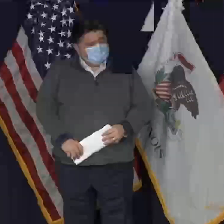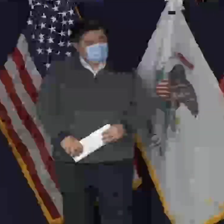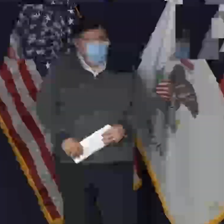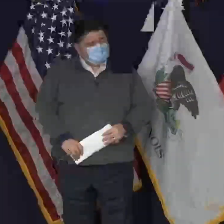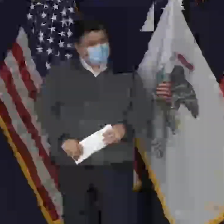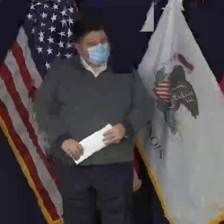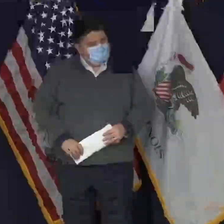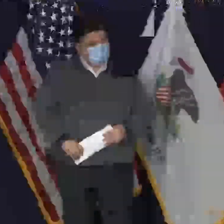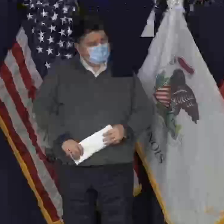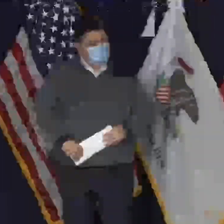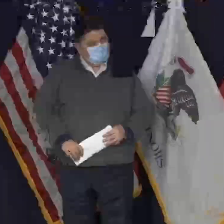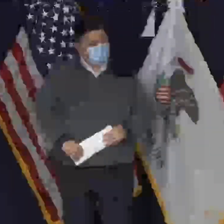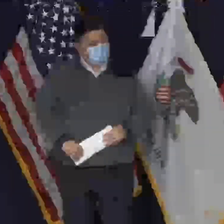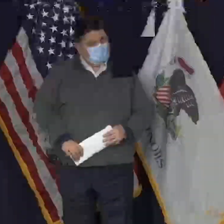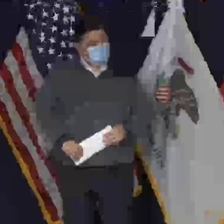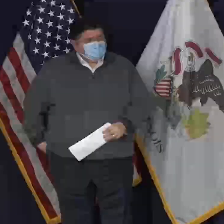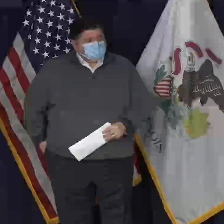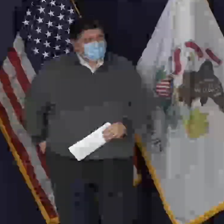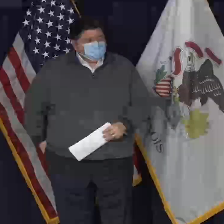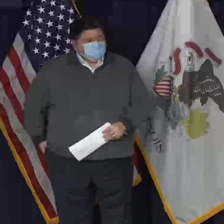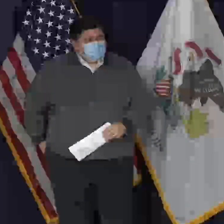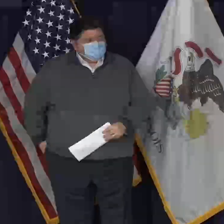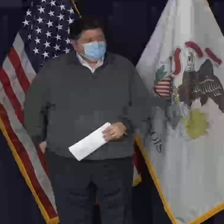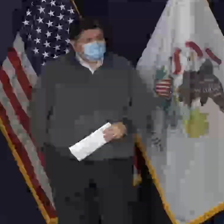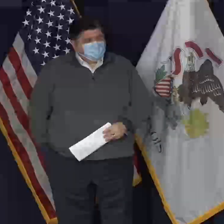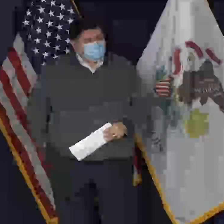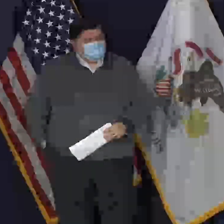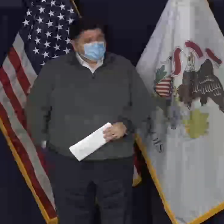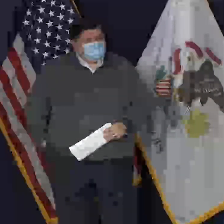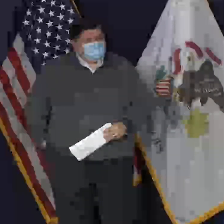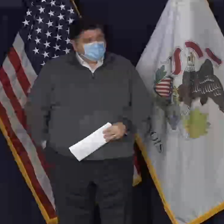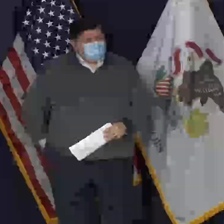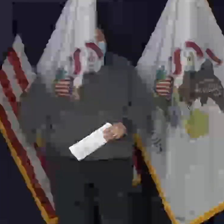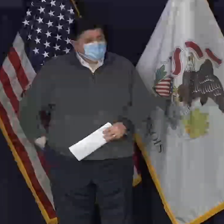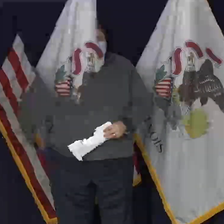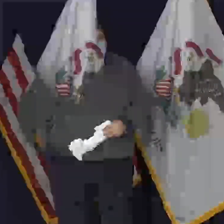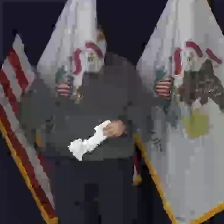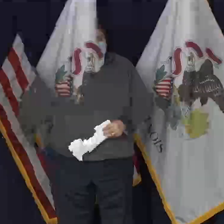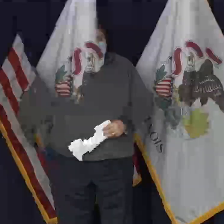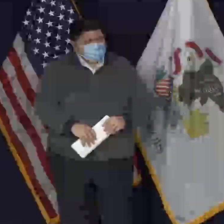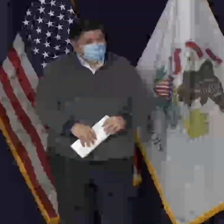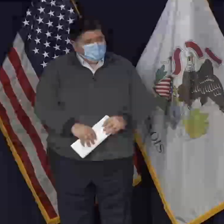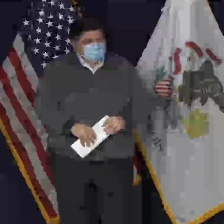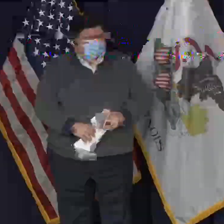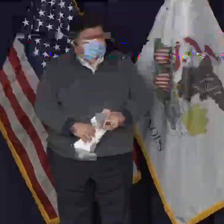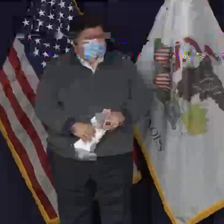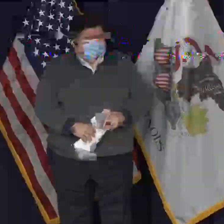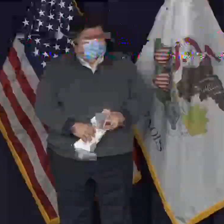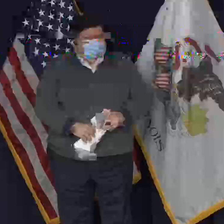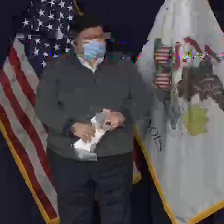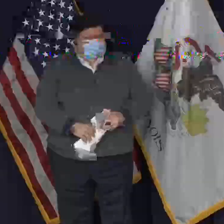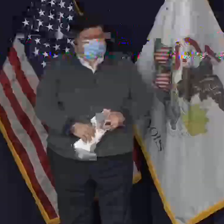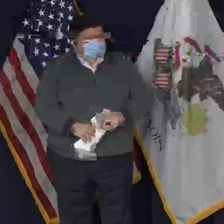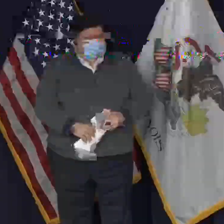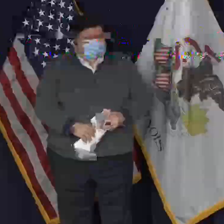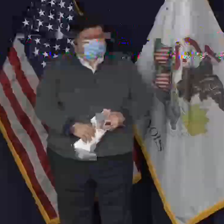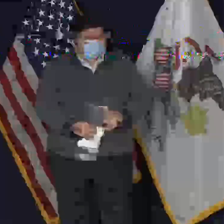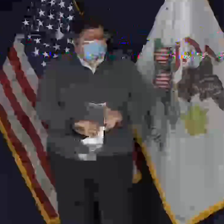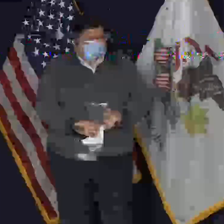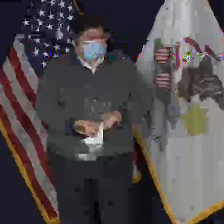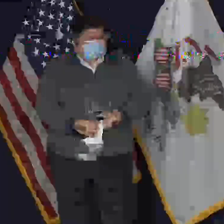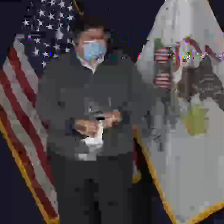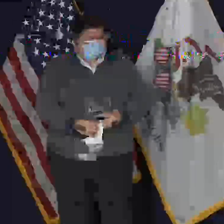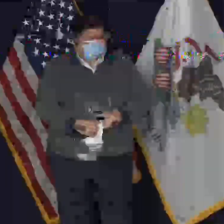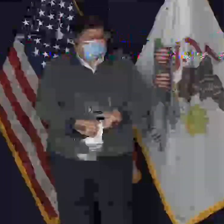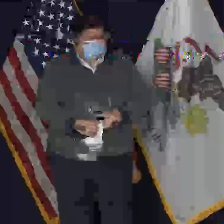limitar propagación en la comunidad. Las medidas más simples de higiene son nuestra primera línea de defensa. Utilizar una